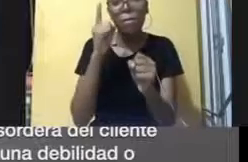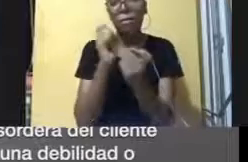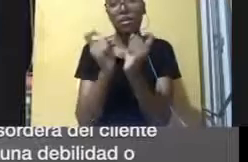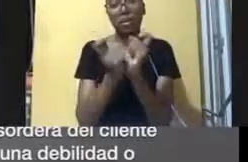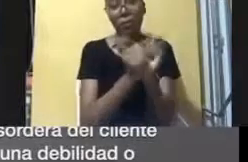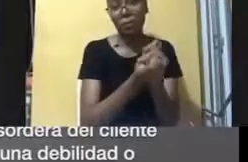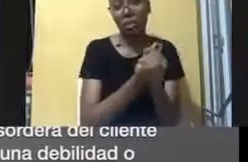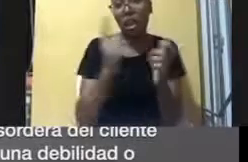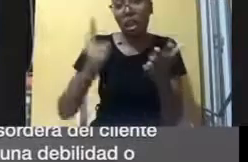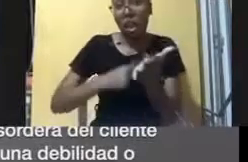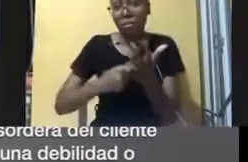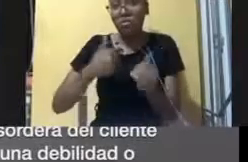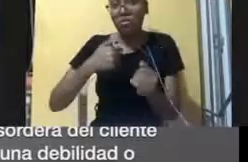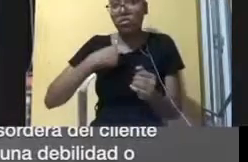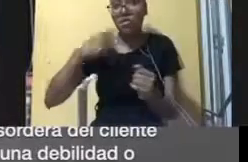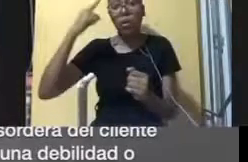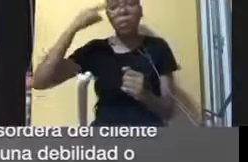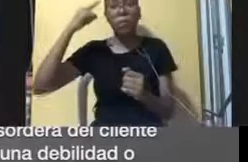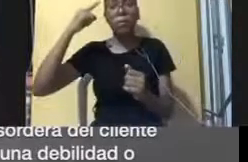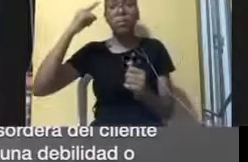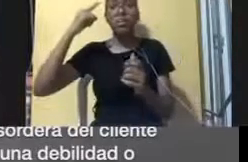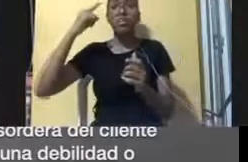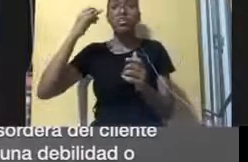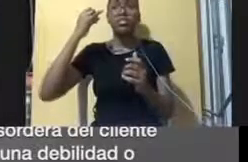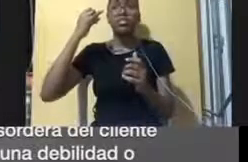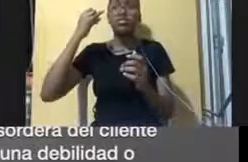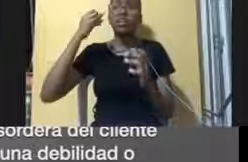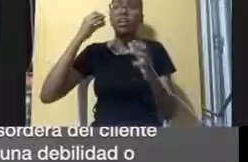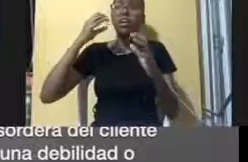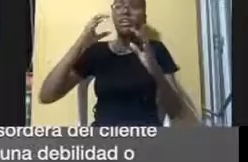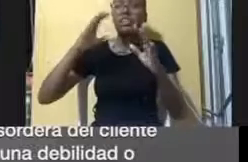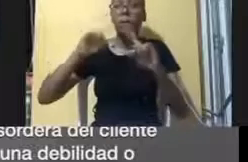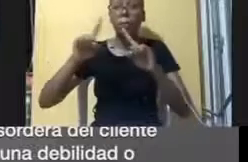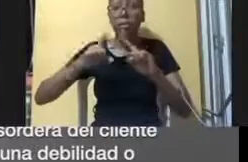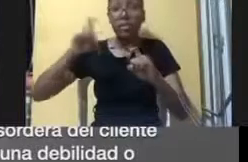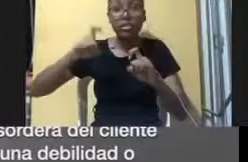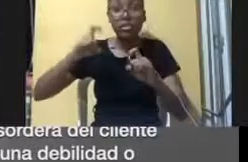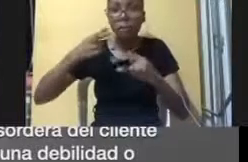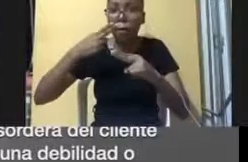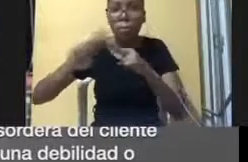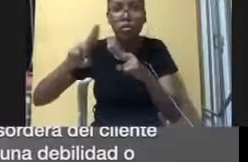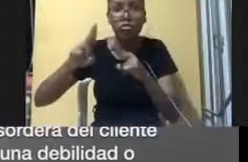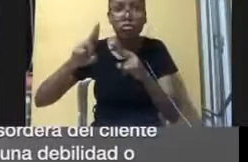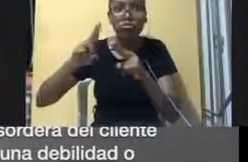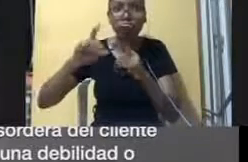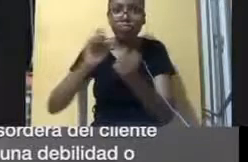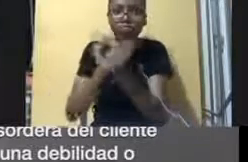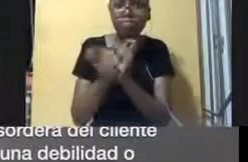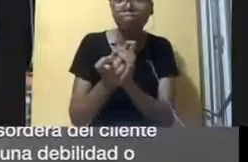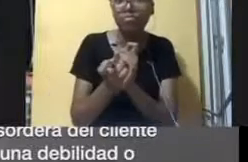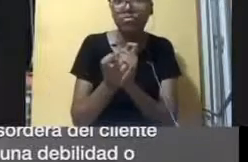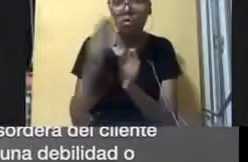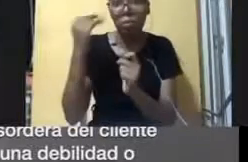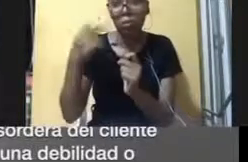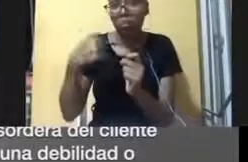así de las personas sordas y tengo que corregirlo automáticamente, rápido, porque todavía me pasa,